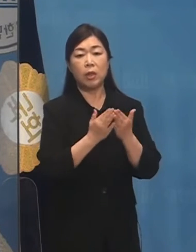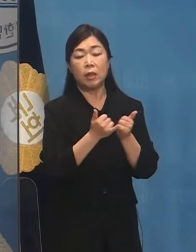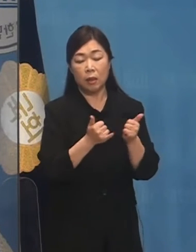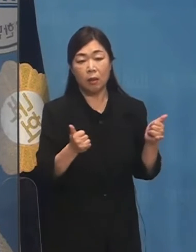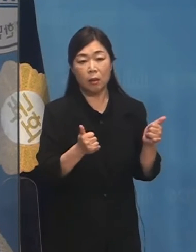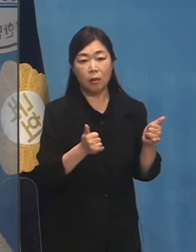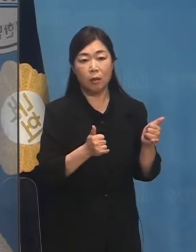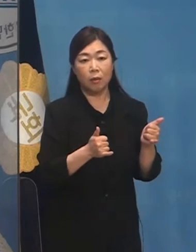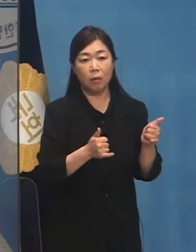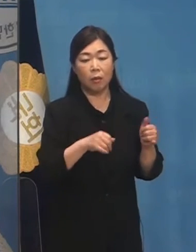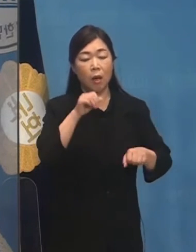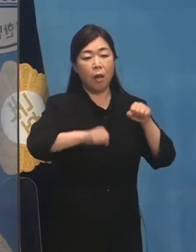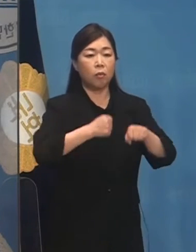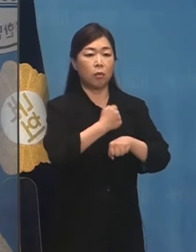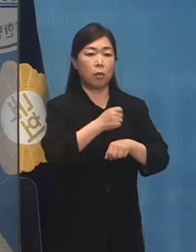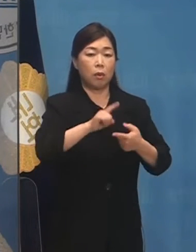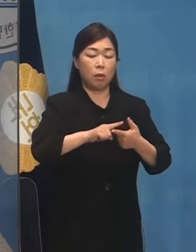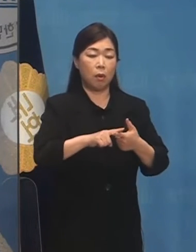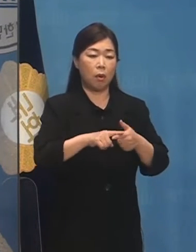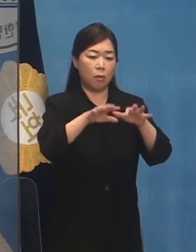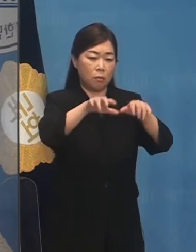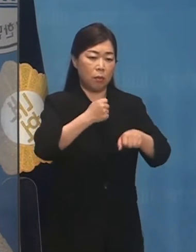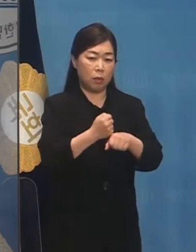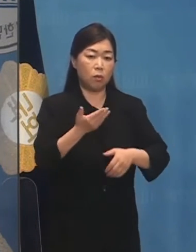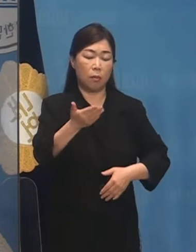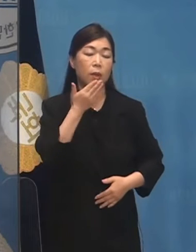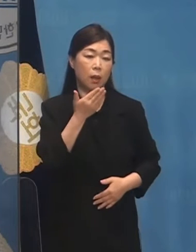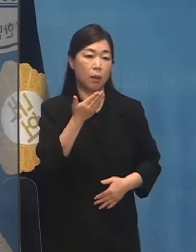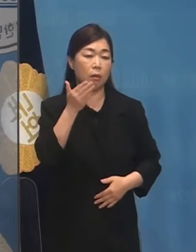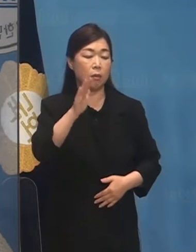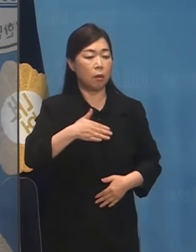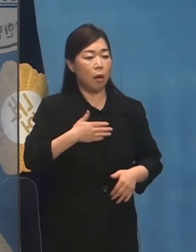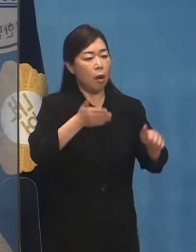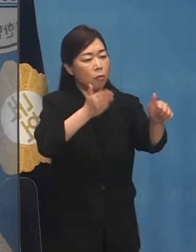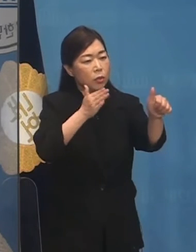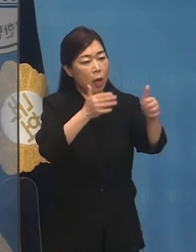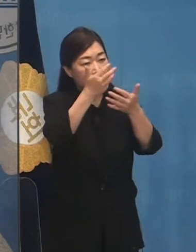되지 않습니다. 심지어 제가 요청한 자료 중에